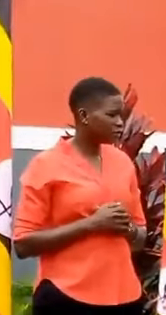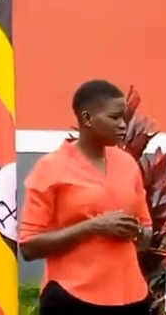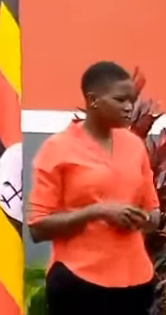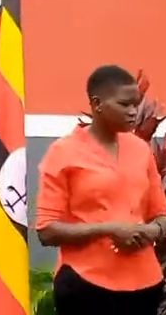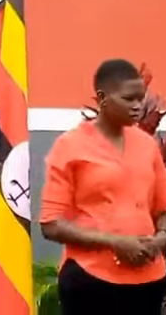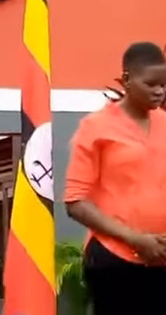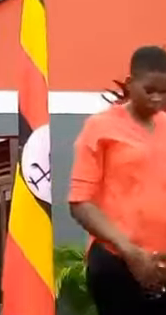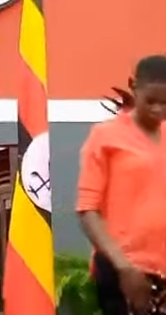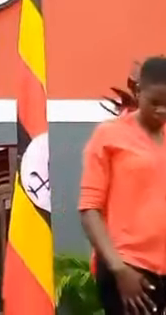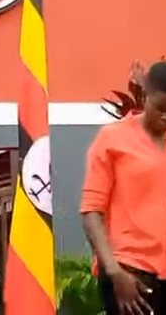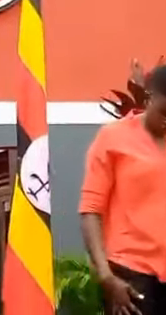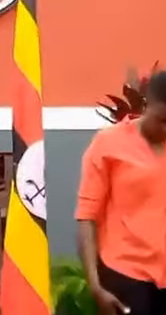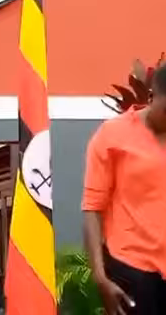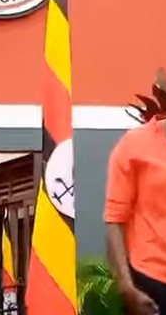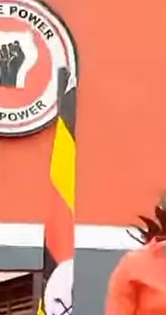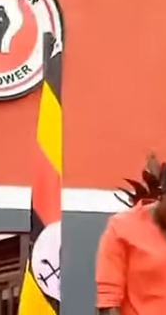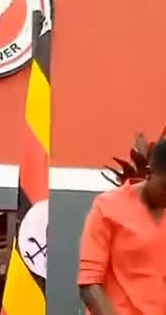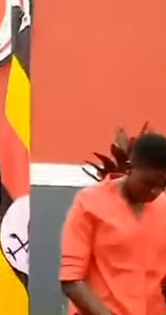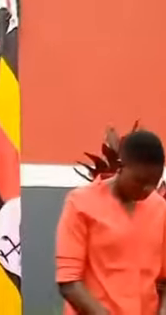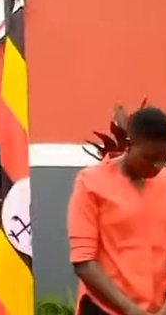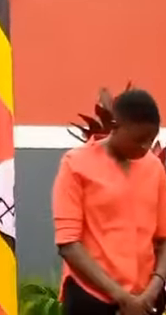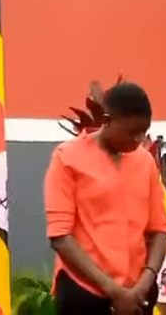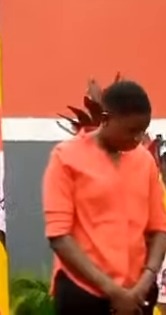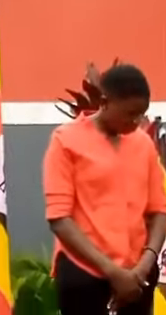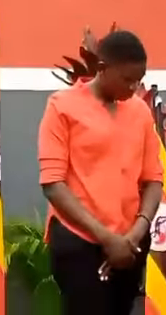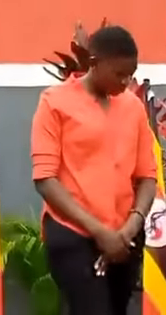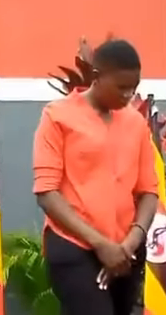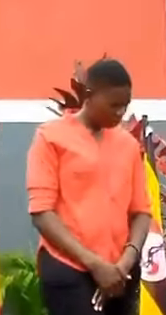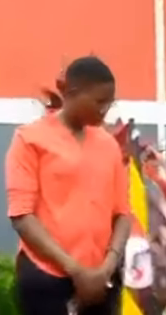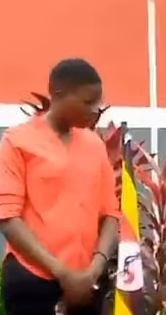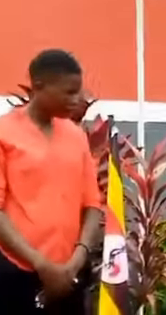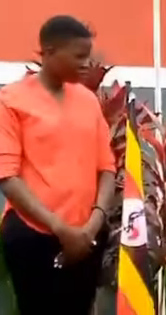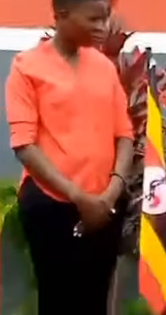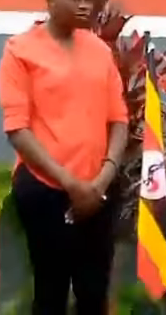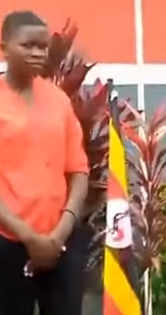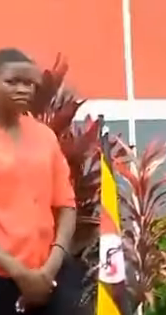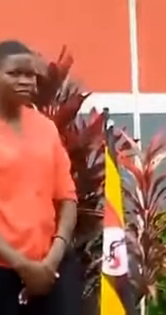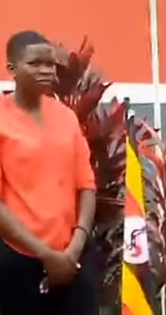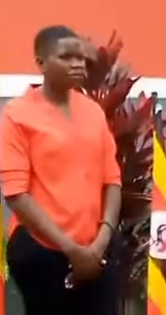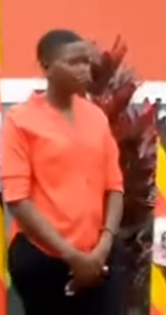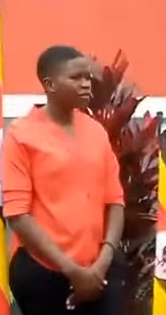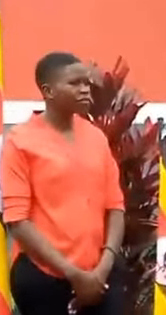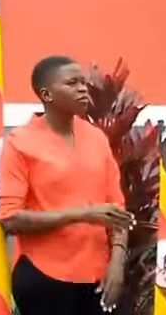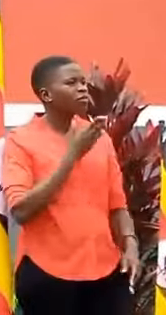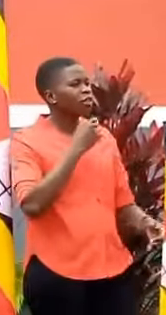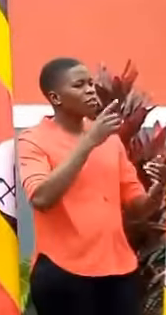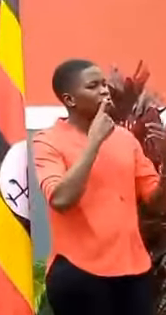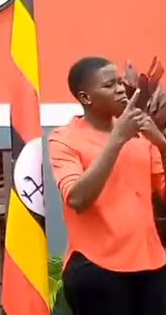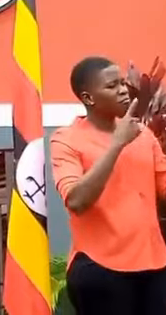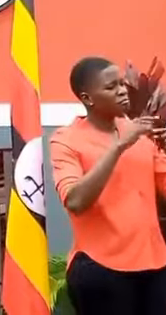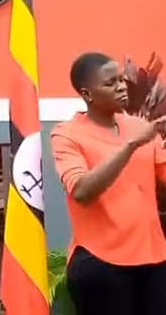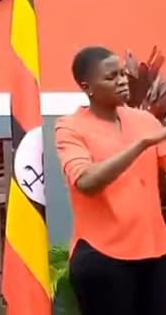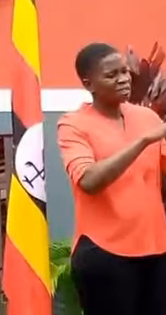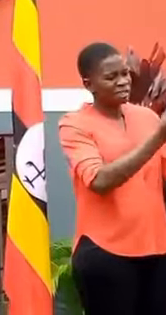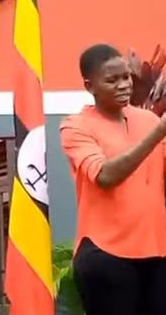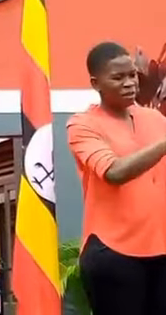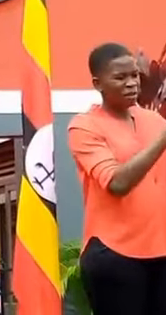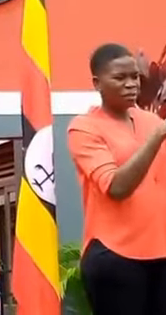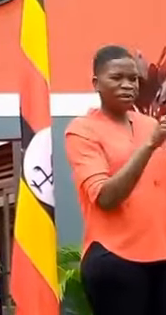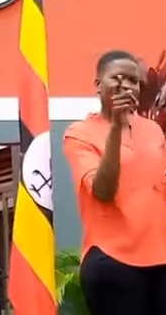njogere mu lukonjo nandyogedde mu lukonjo, but many of our journalists here don't understand the language,